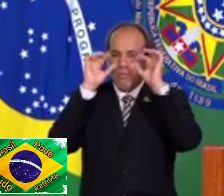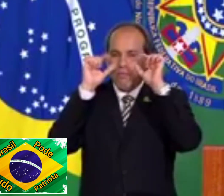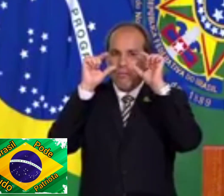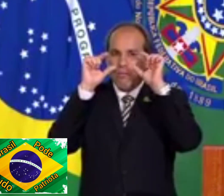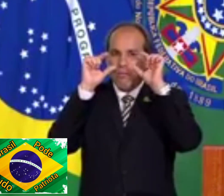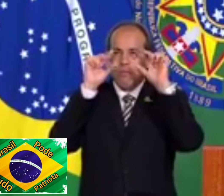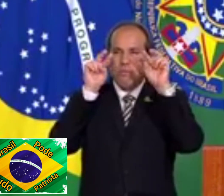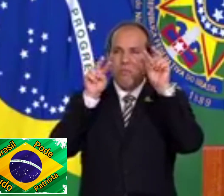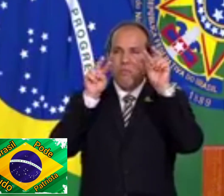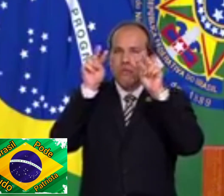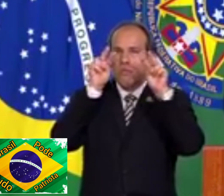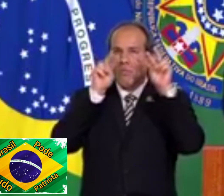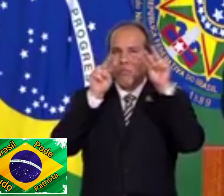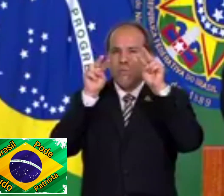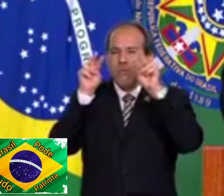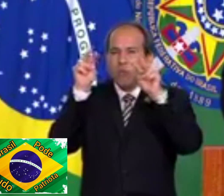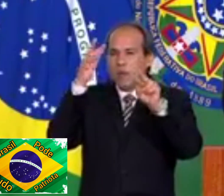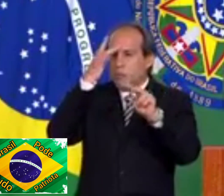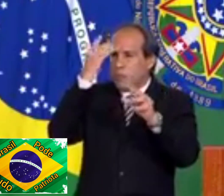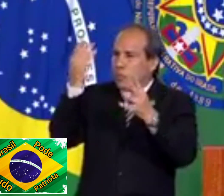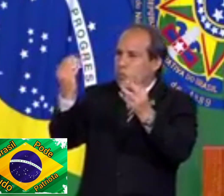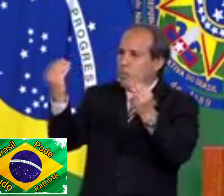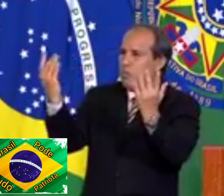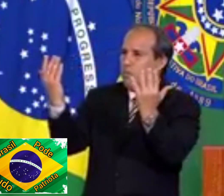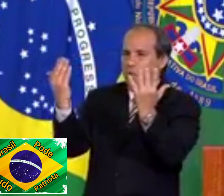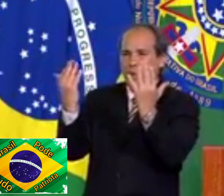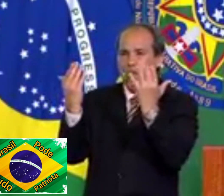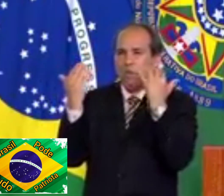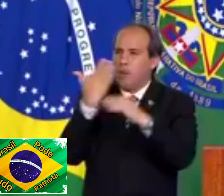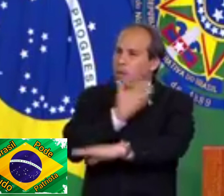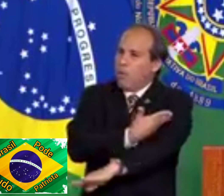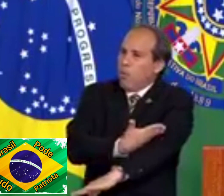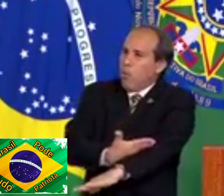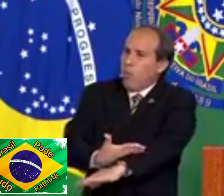vi um monte de gente de branco do meu lado,